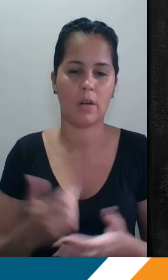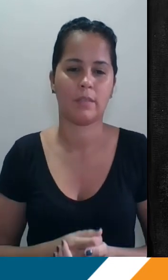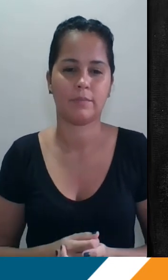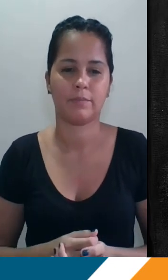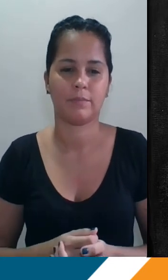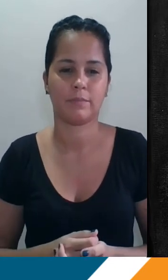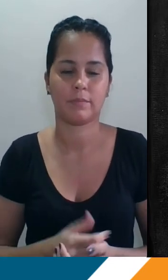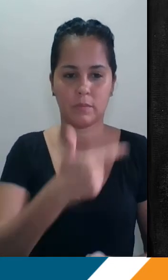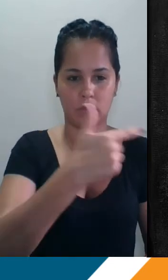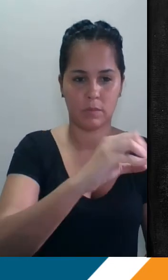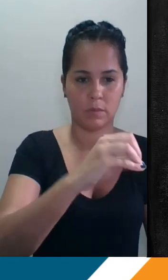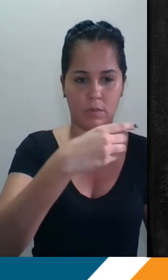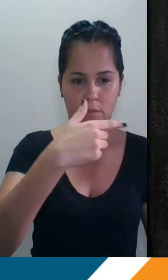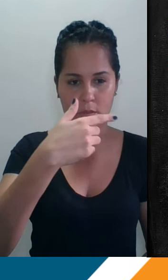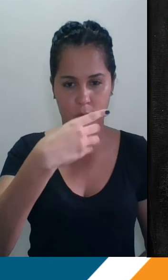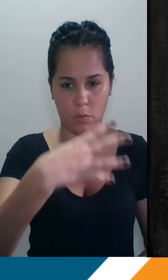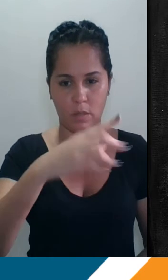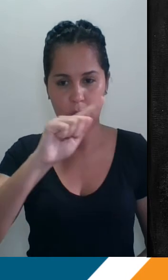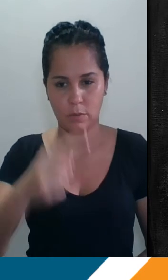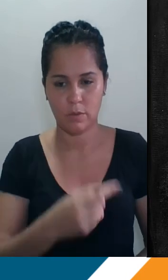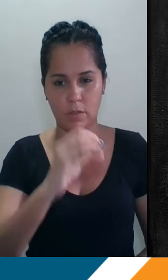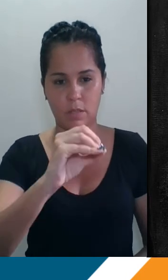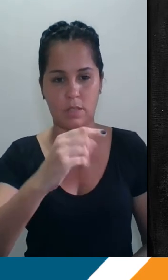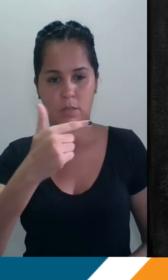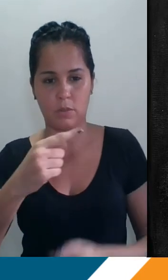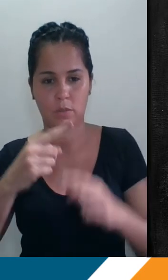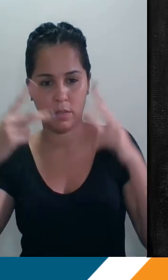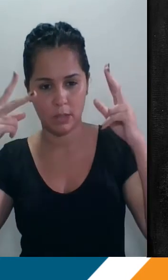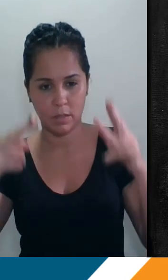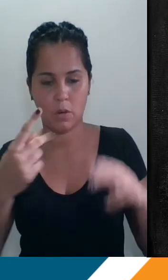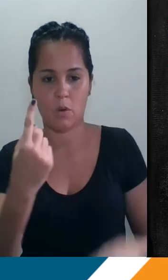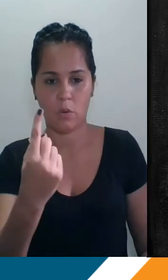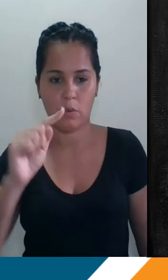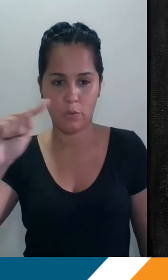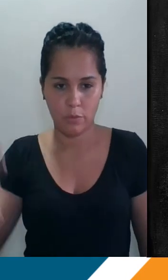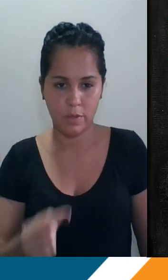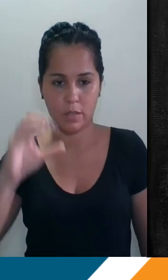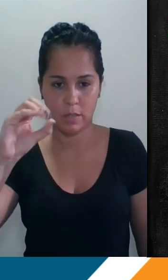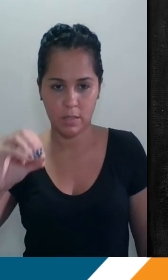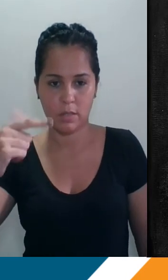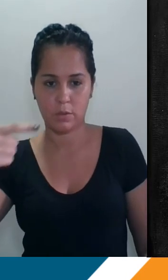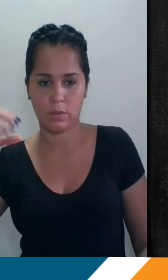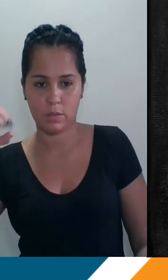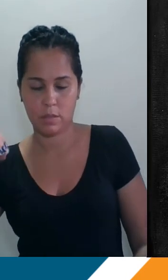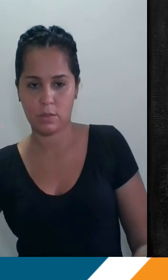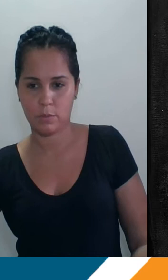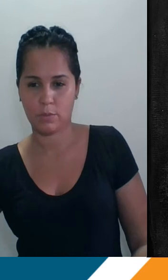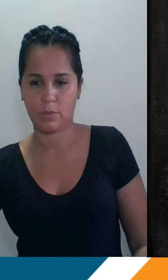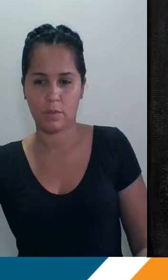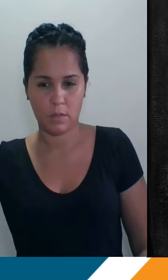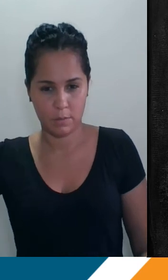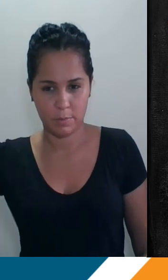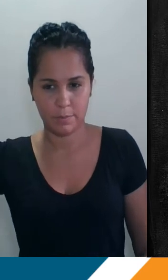que 204,02 é igual a 1,01 ao quadrado, que dá 1,0201,